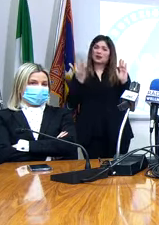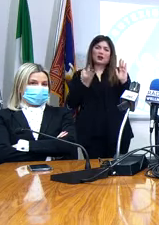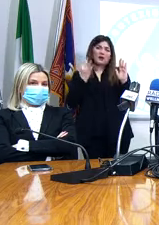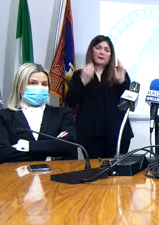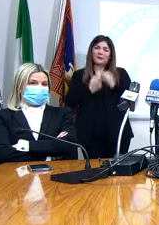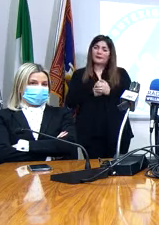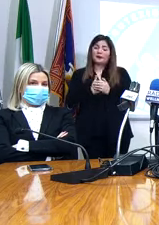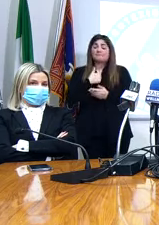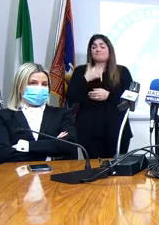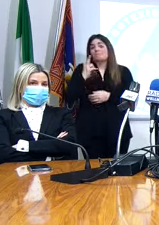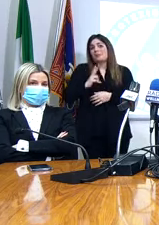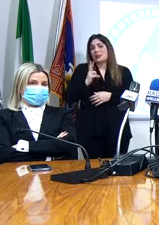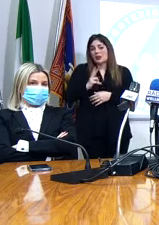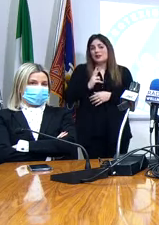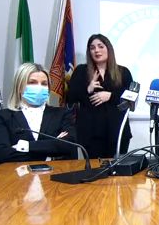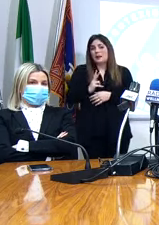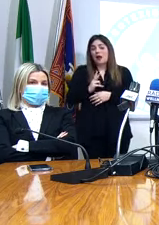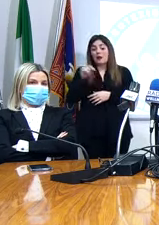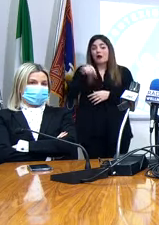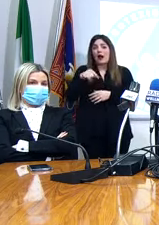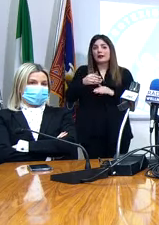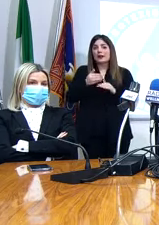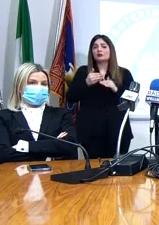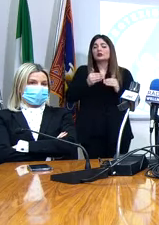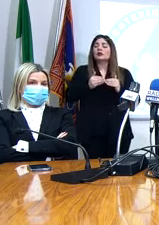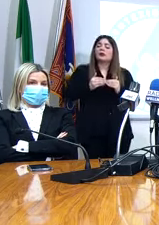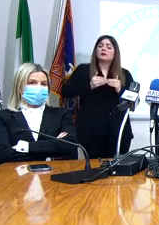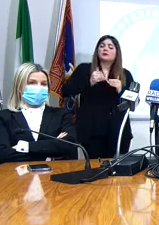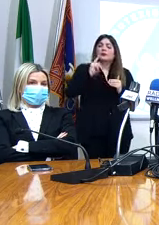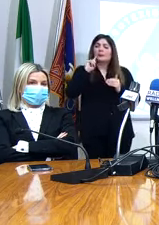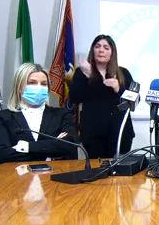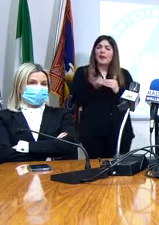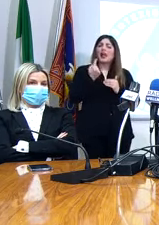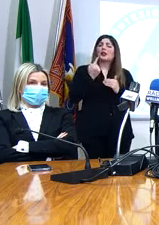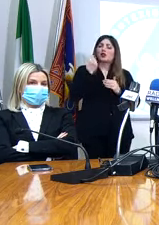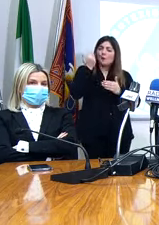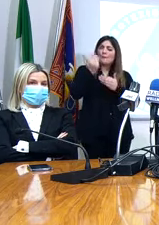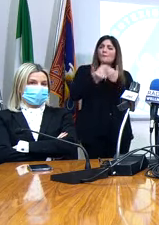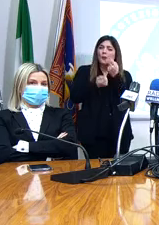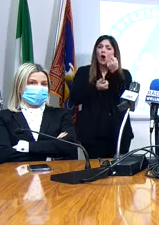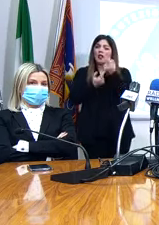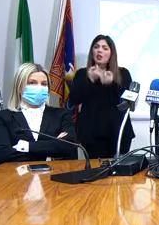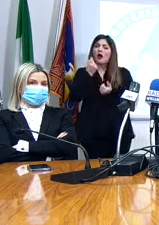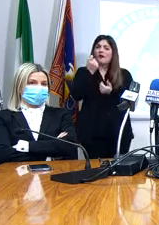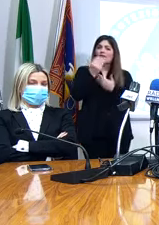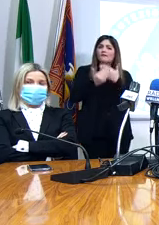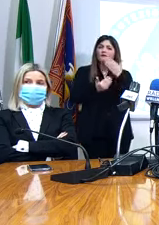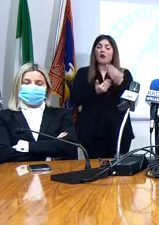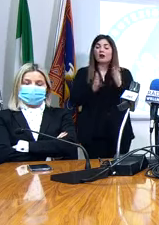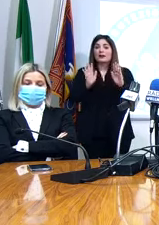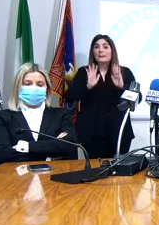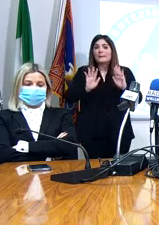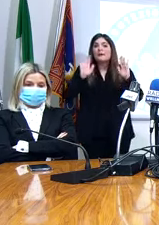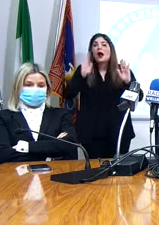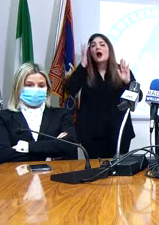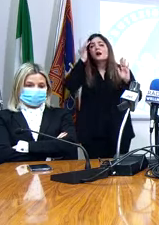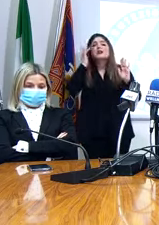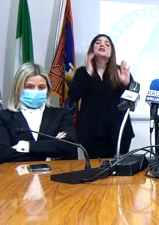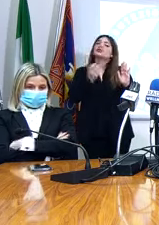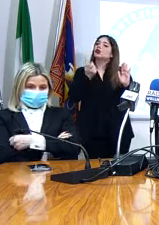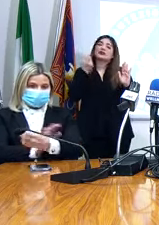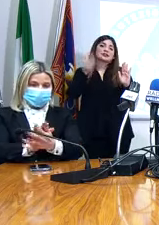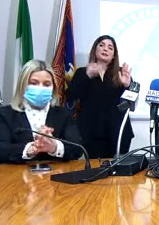sia passato, però nessuno ce lo può garantire. Anche perché la storia epidemiologica europea ci dimostra il contrario, ci